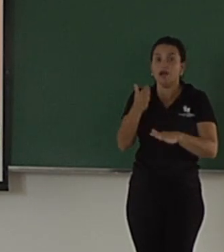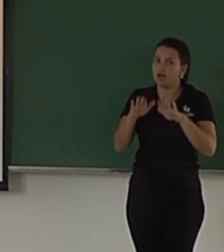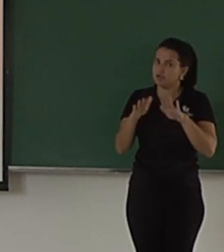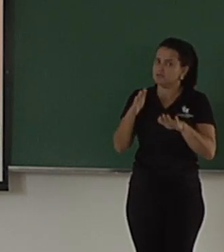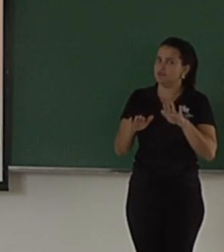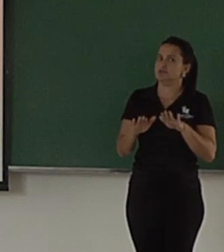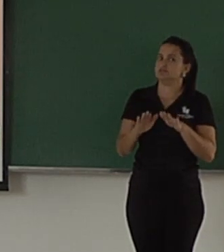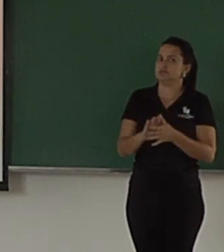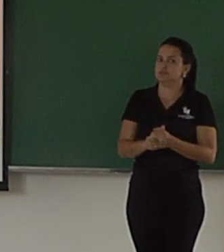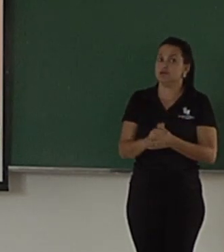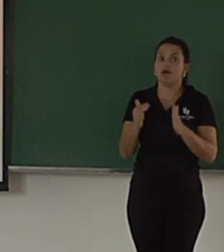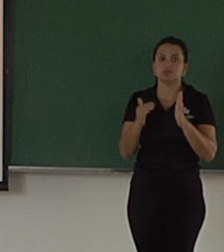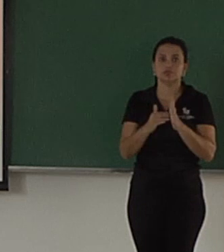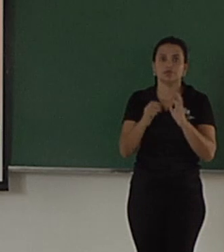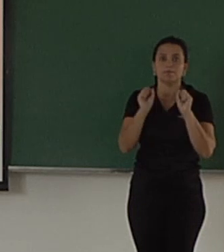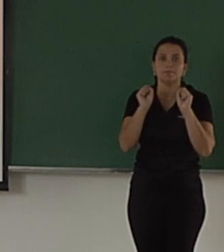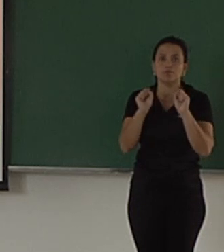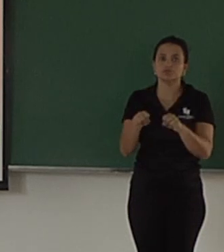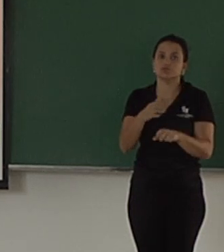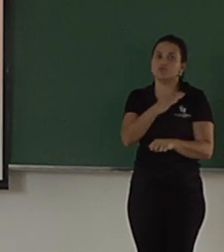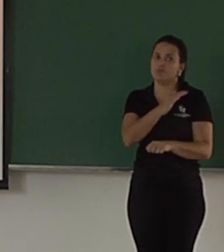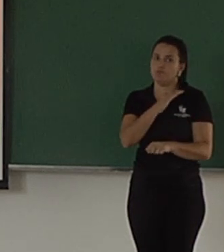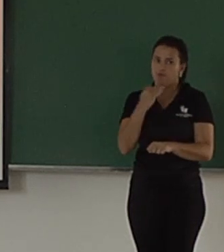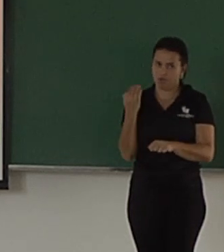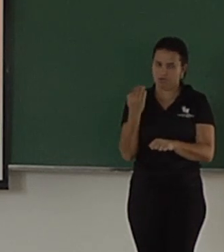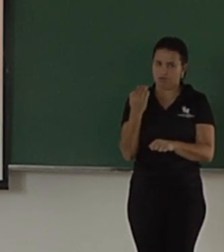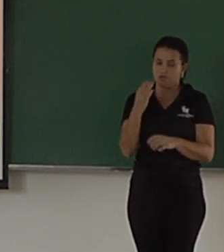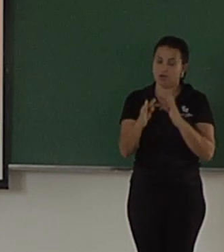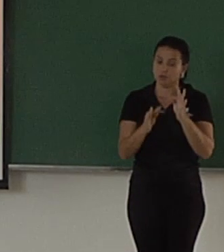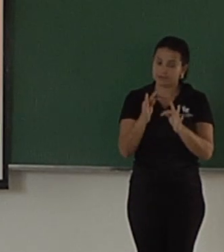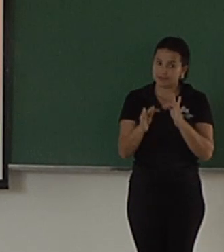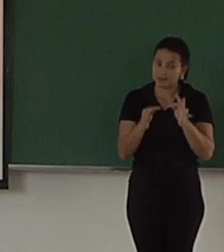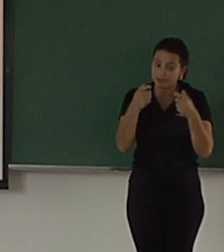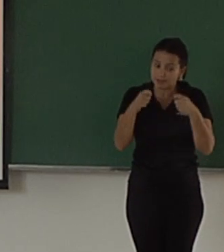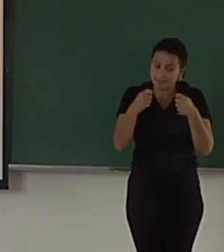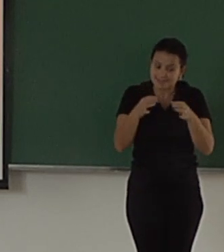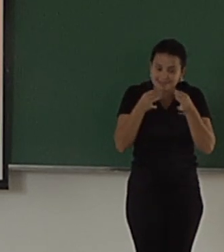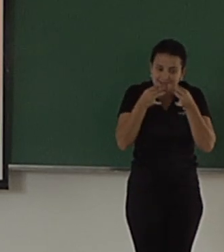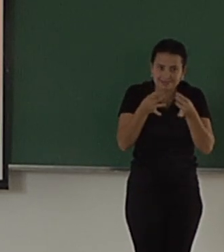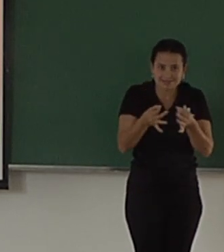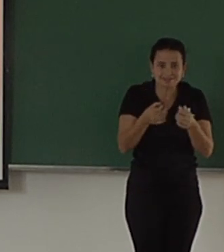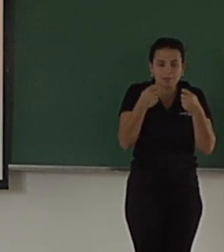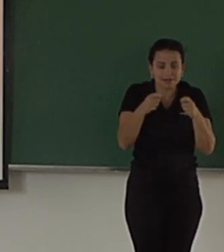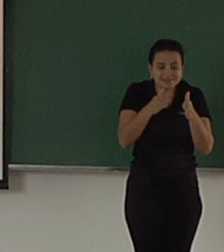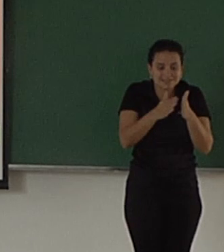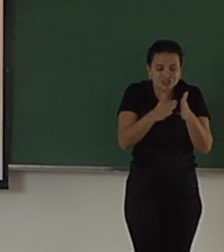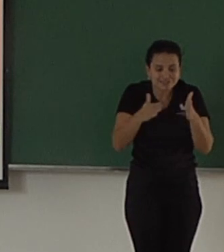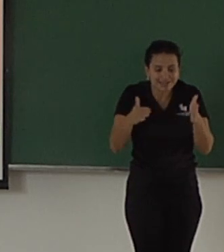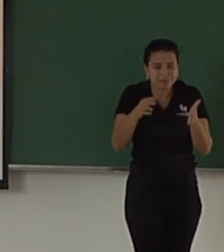o paciente ao óbito. E é um tratamento complexo e multidisciplinar, que demanda muito tempo de